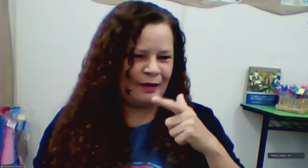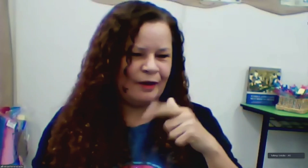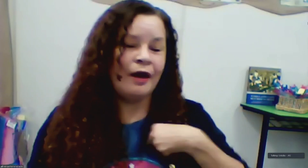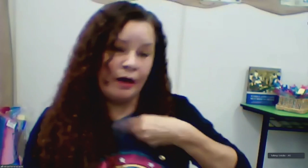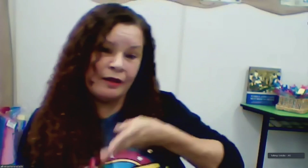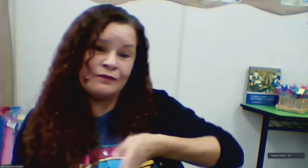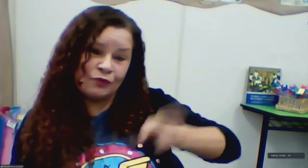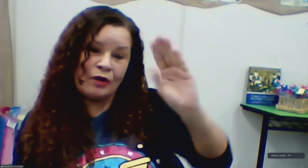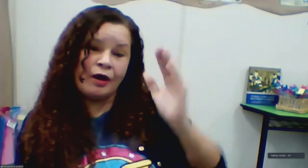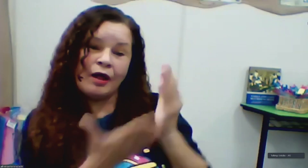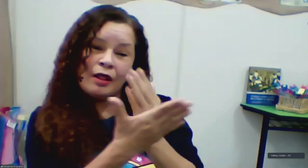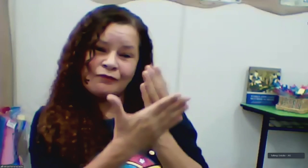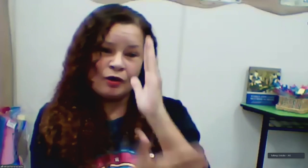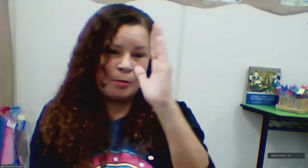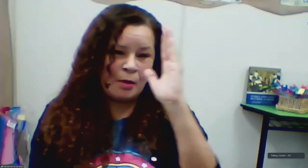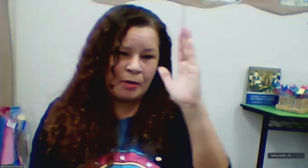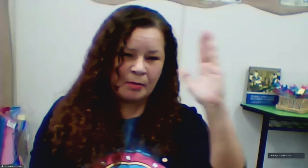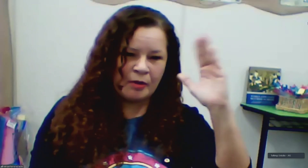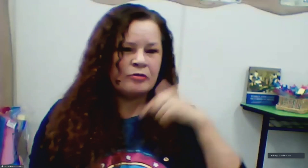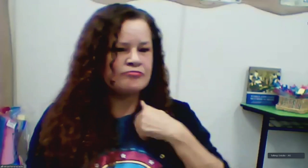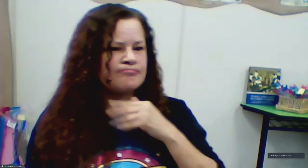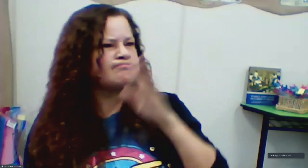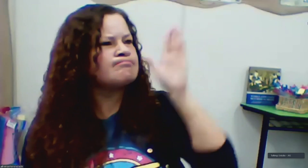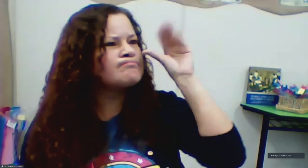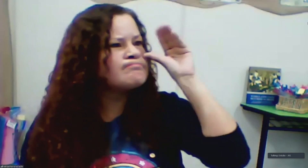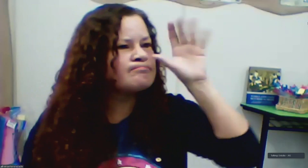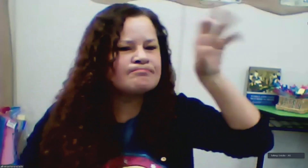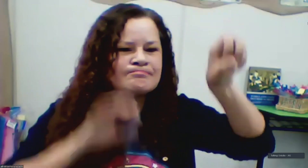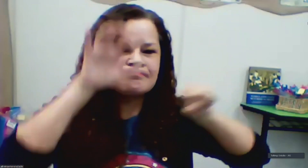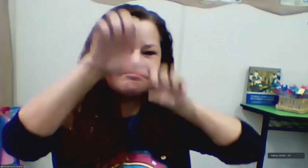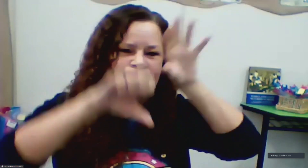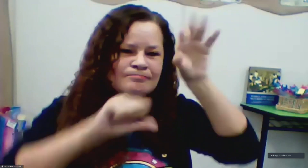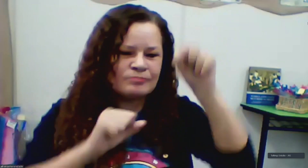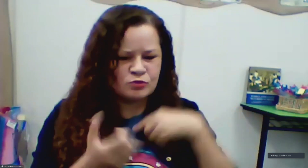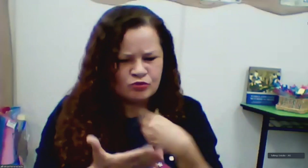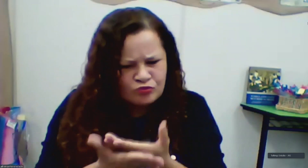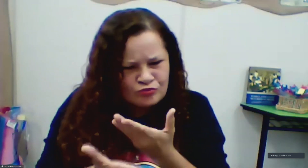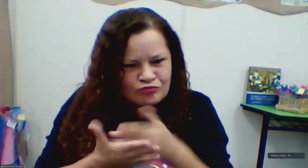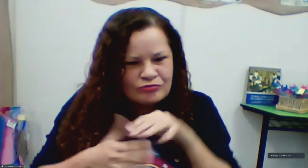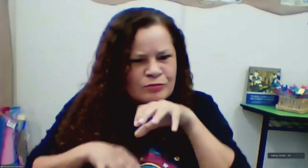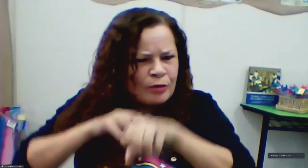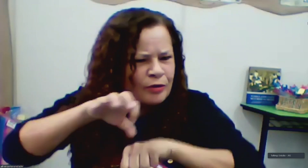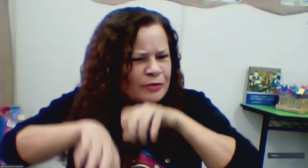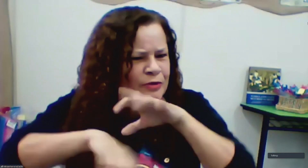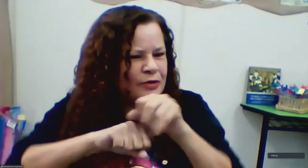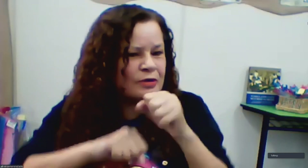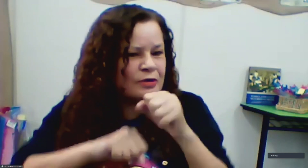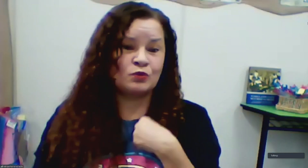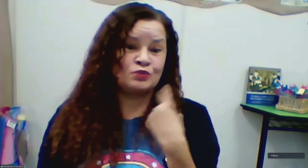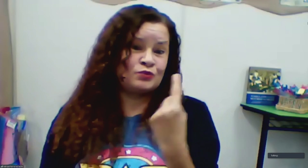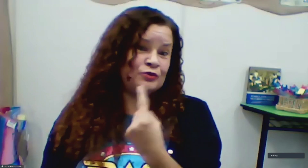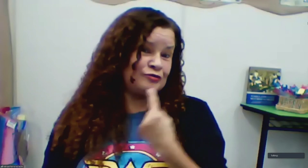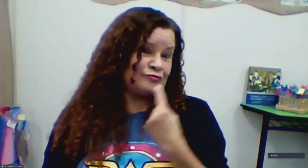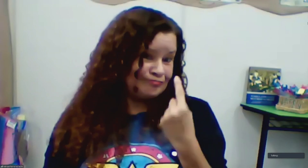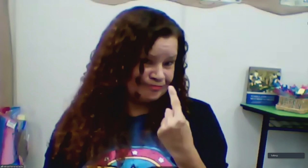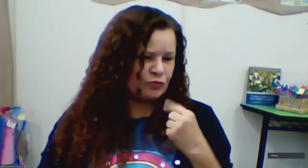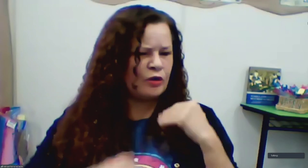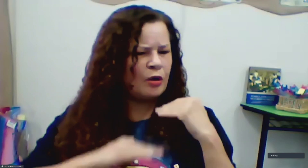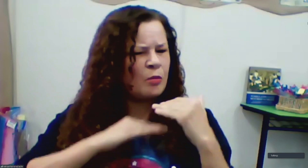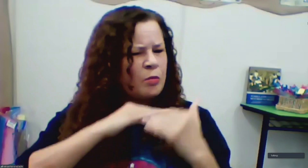livros, nas bibliotecas, fazer as pesquisas e eu era sozinho, mas fui desenvolvendo, sabe? Aí terminei até